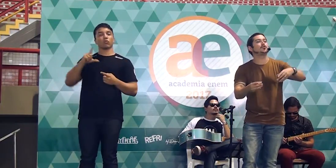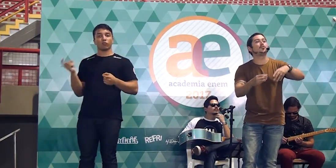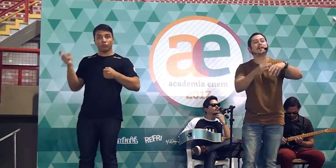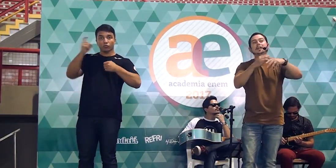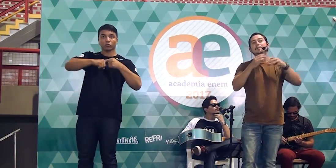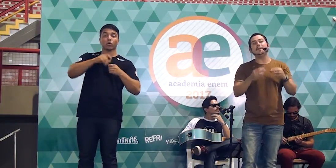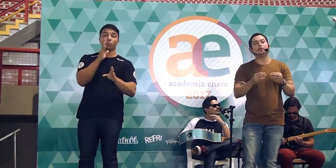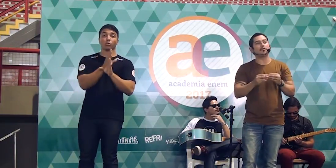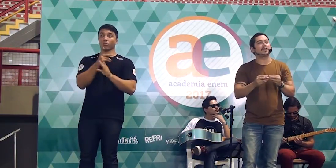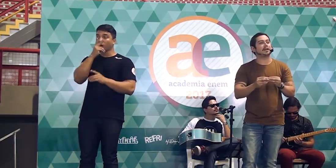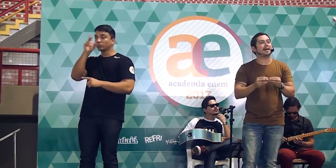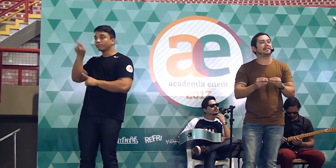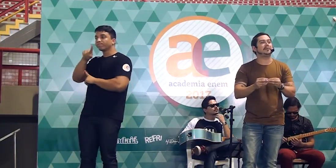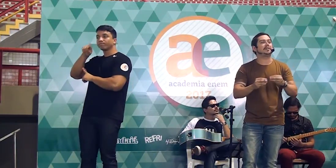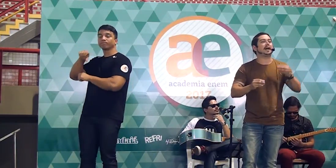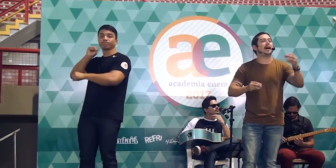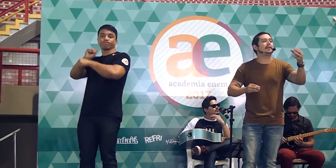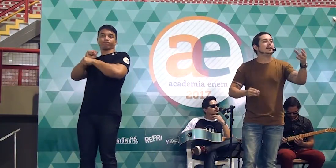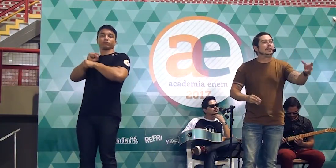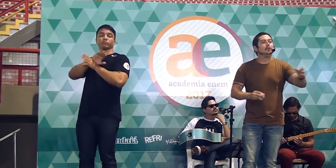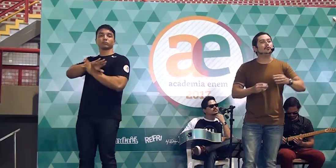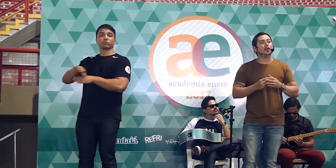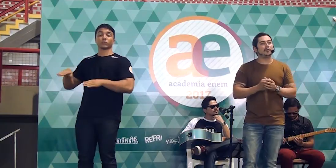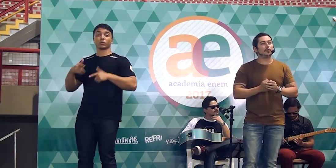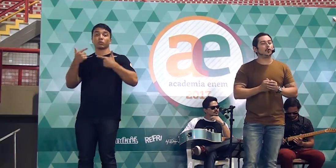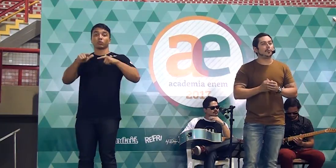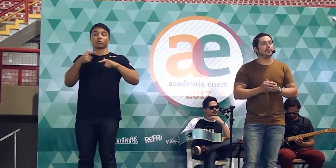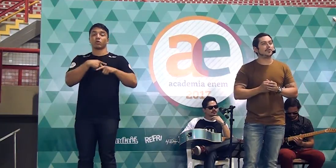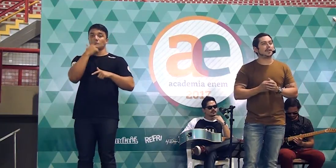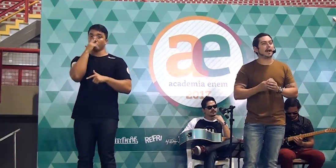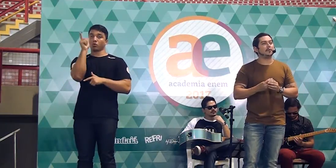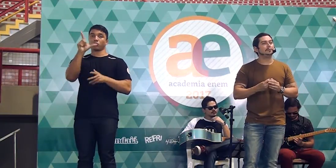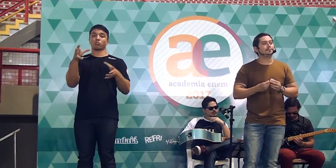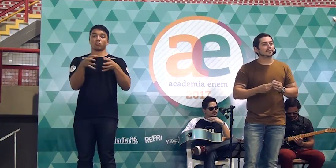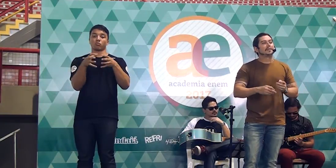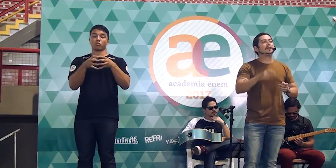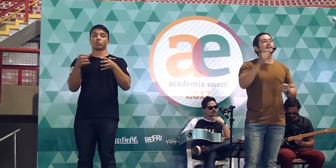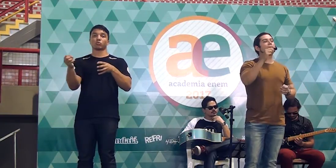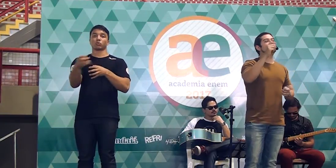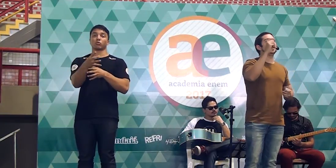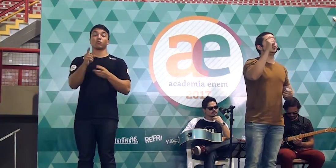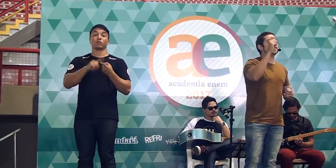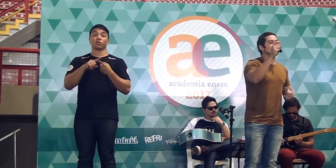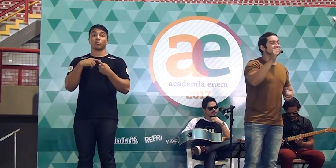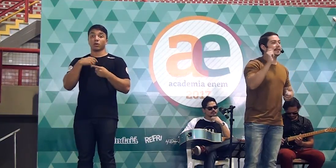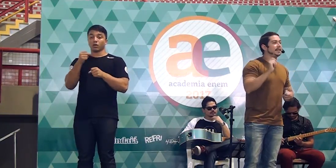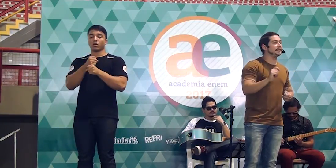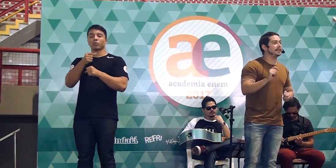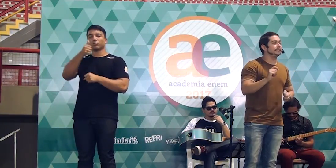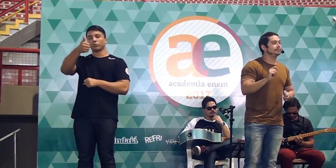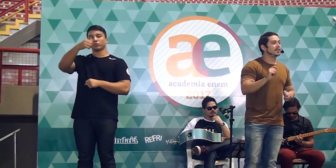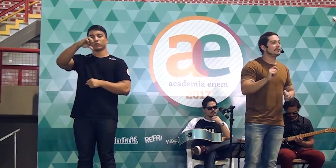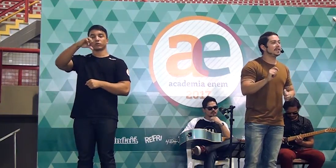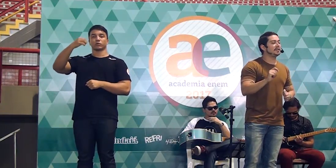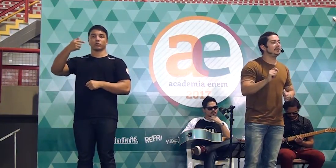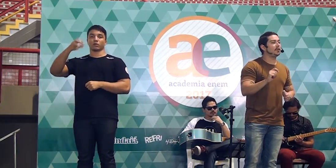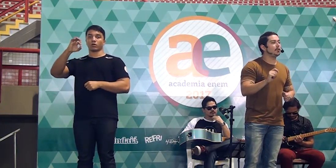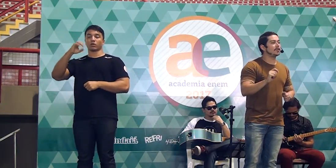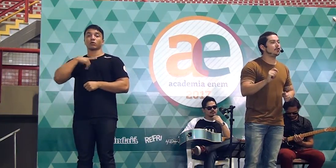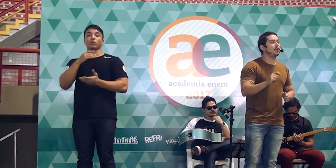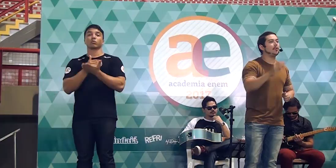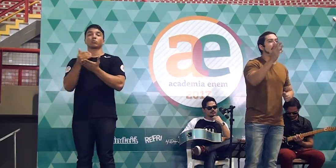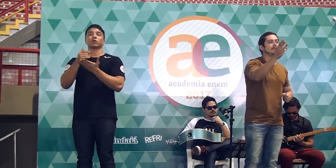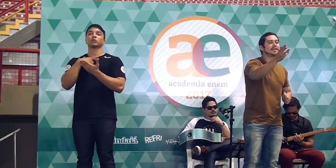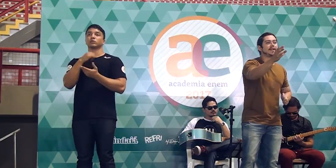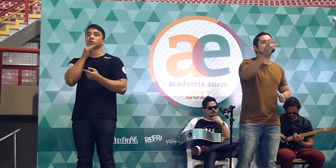a censura não conseguia mais evitar um novo grupo musical. Tanto que no final dos anos 70, você tem